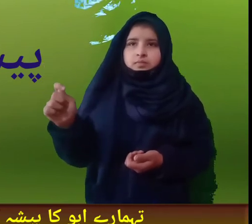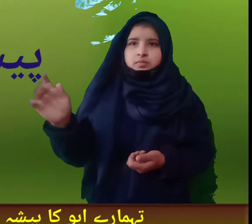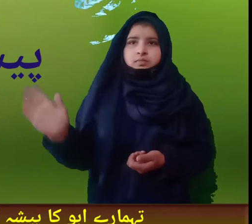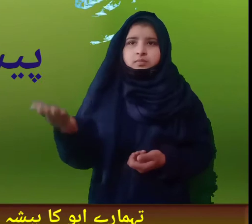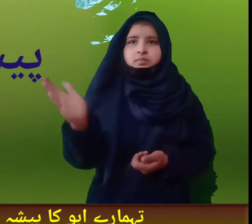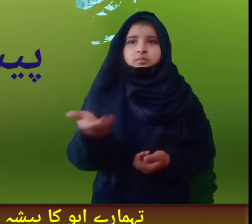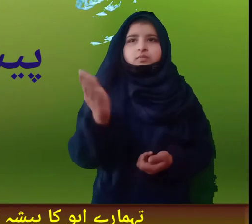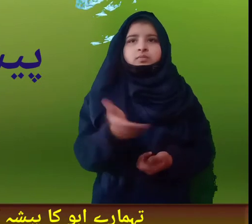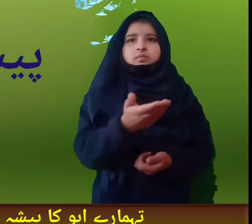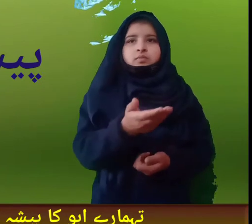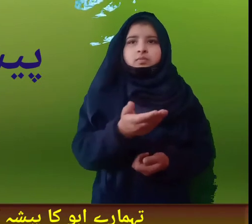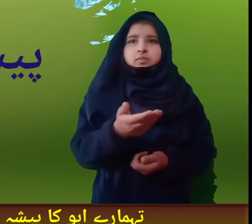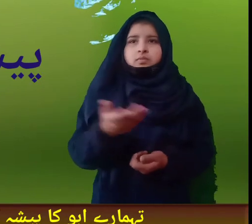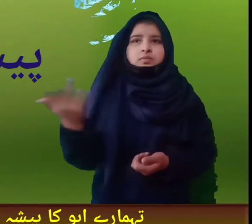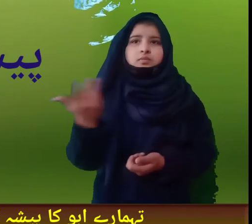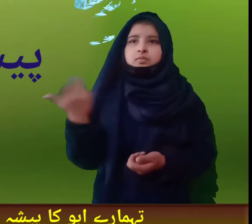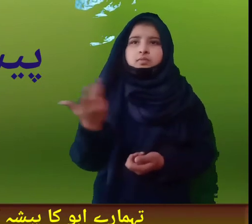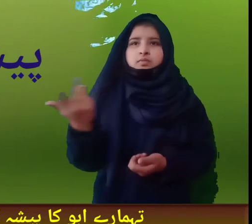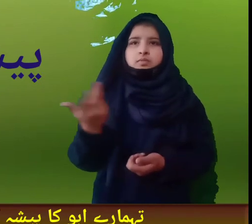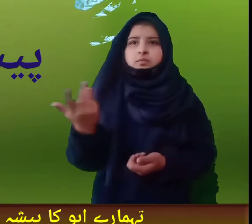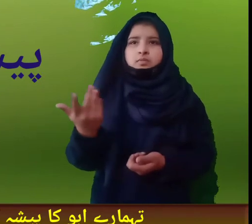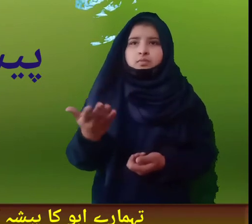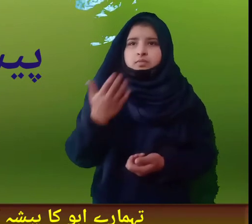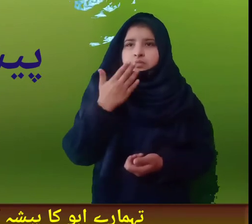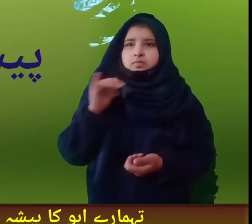पेशा क्या है?